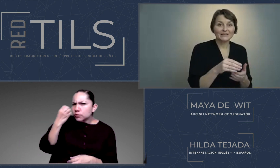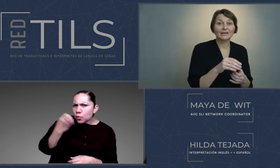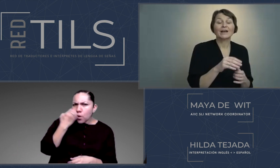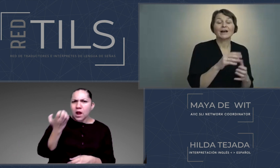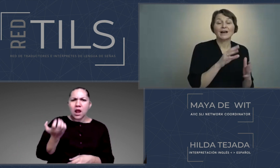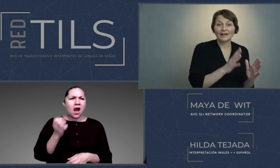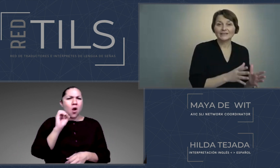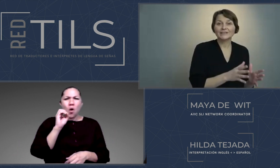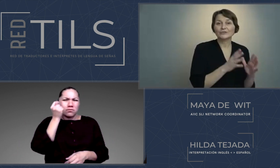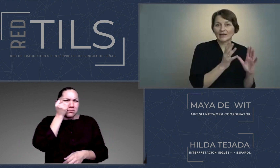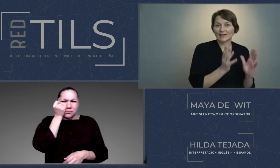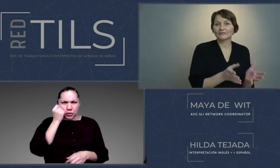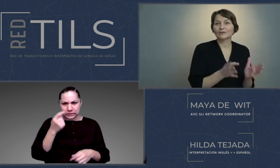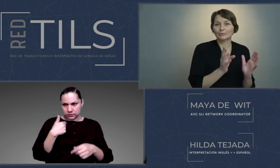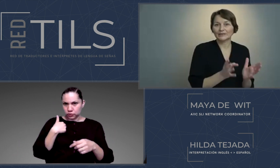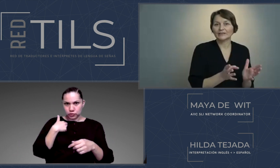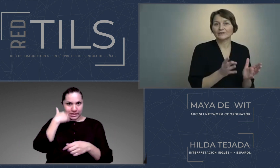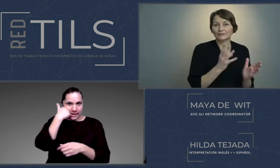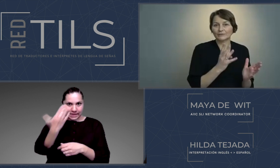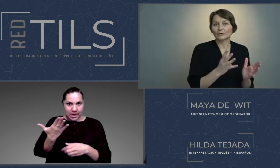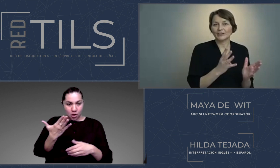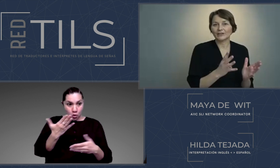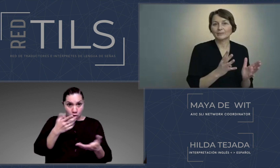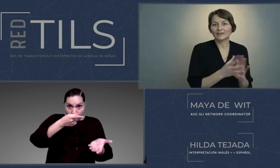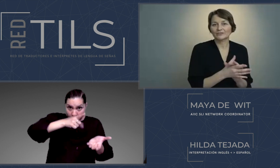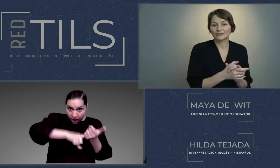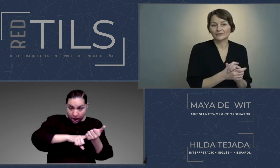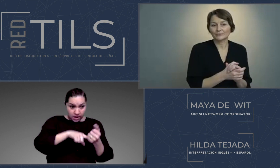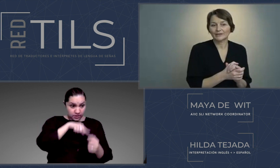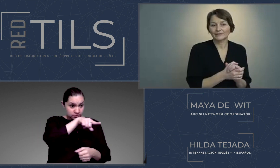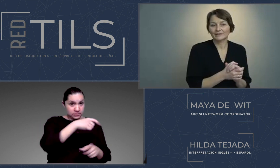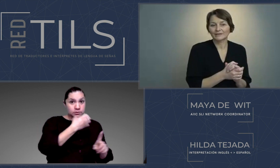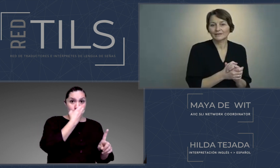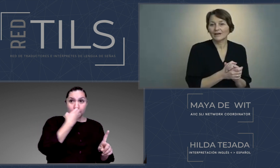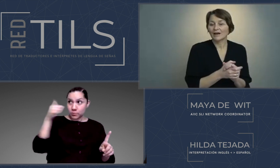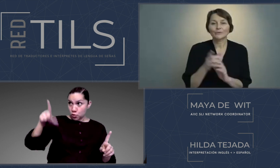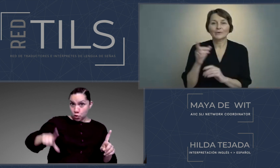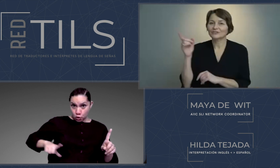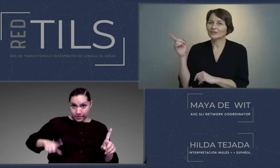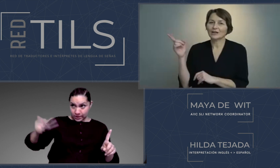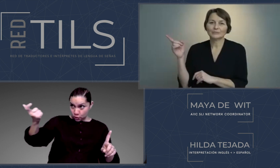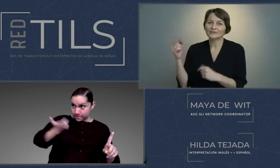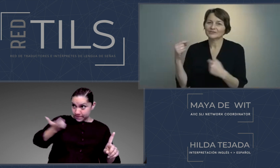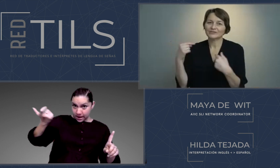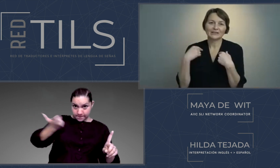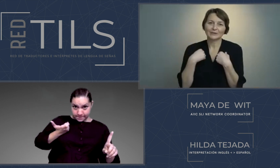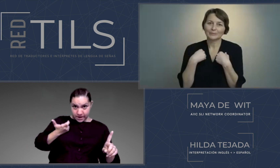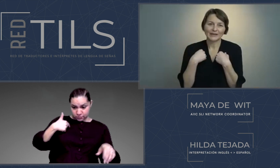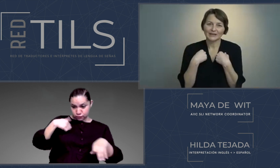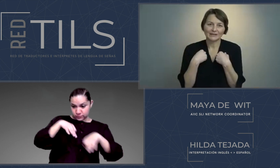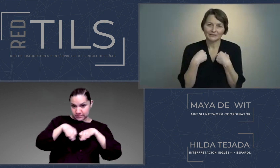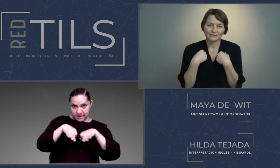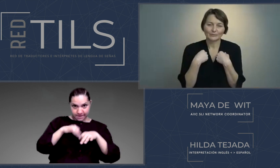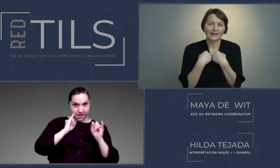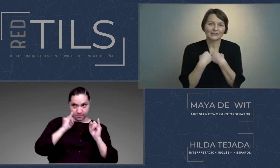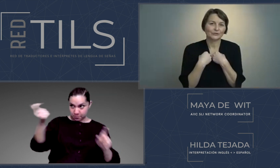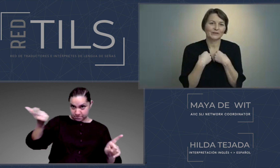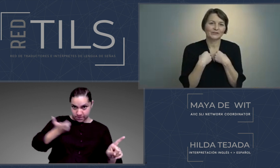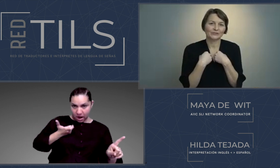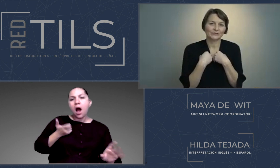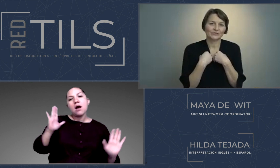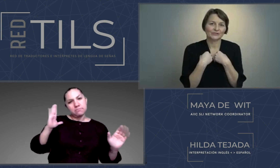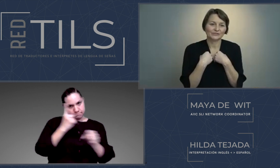el aula y quiero que el gobierno me pague, tengo que haber concluido mi licenciatura de 4 años, porque de otra manera, pues el